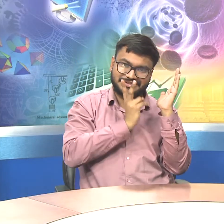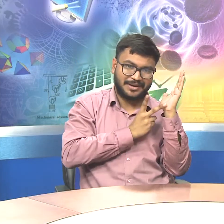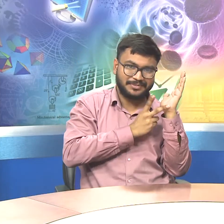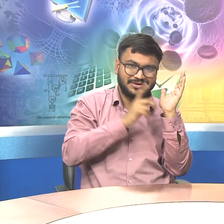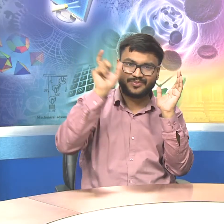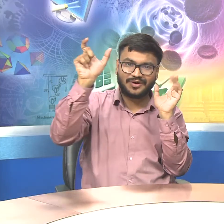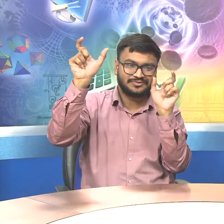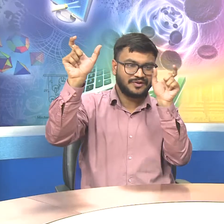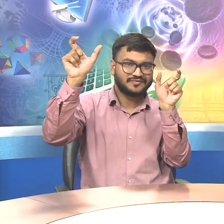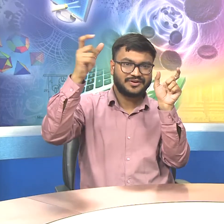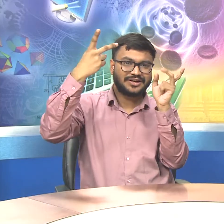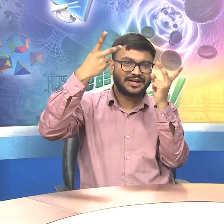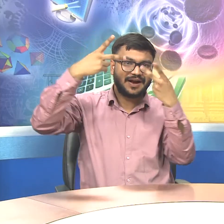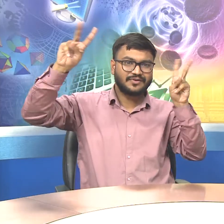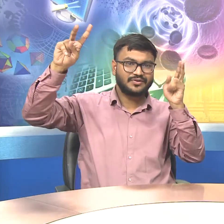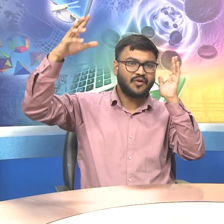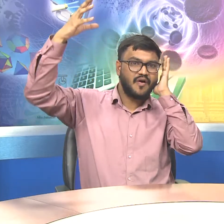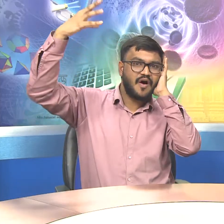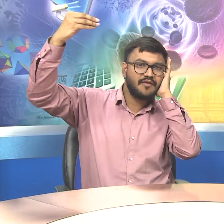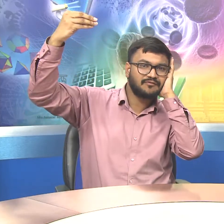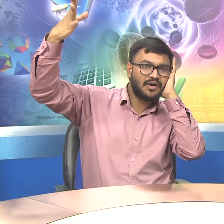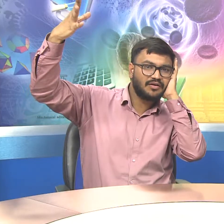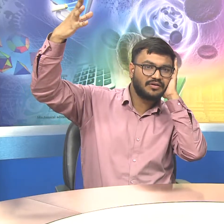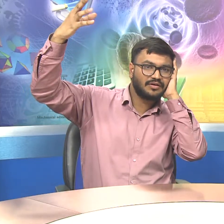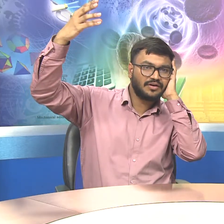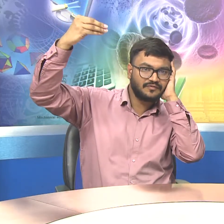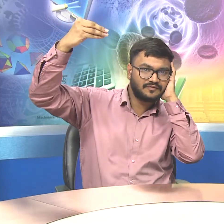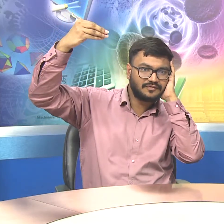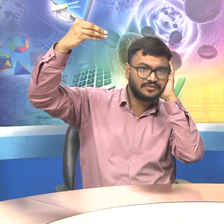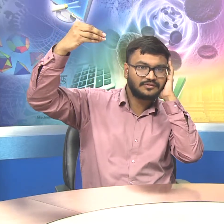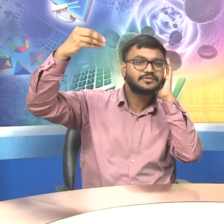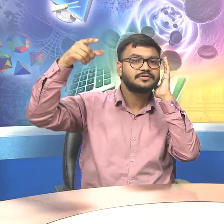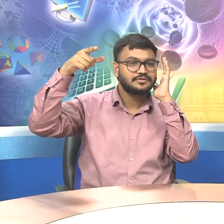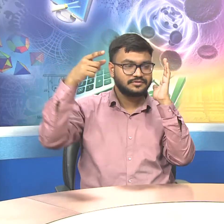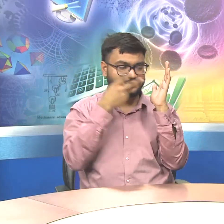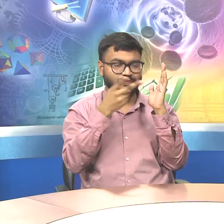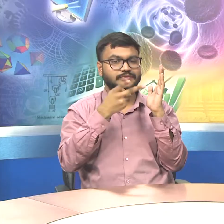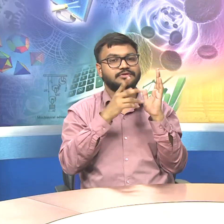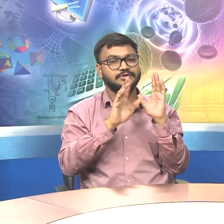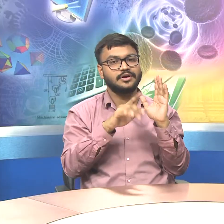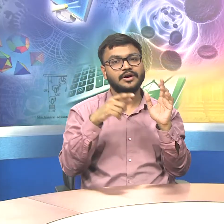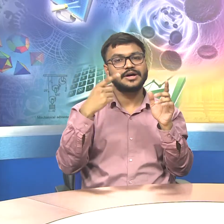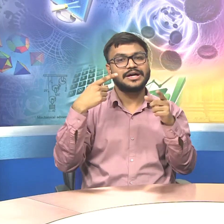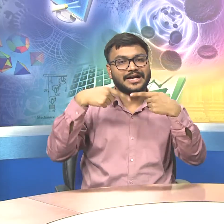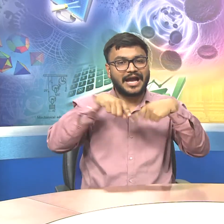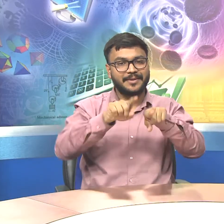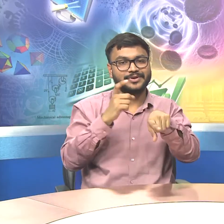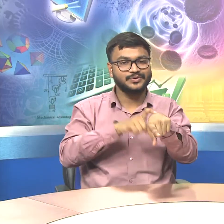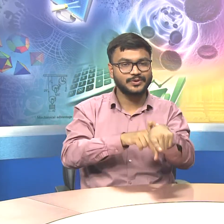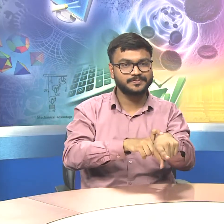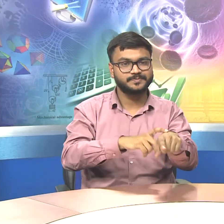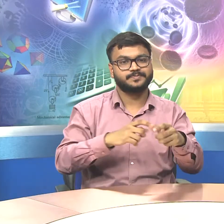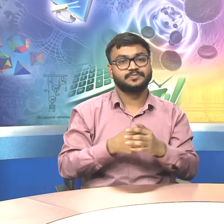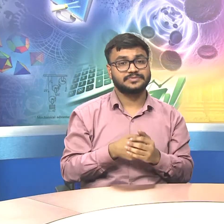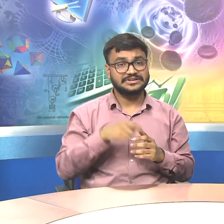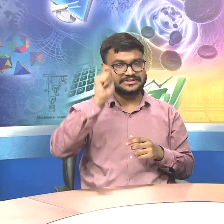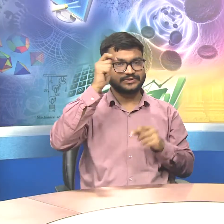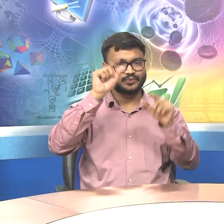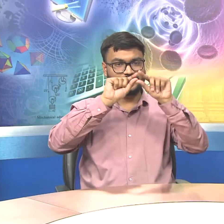The first hand was showing the sign of sleeping and the other hand showing the sign of